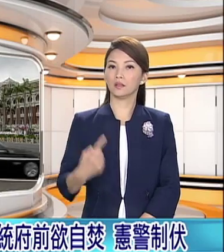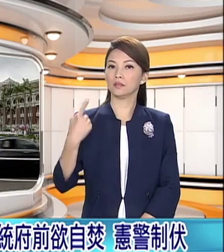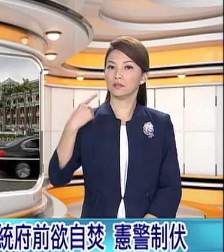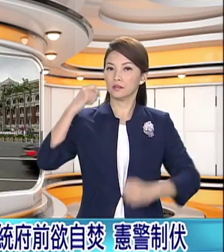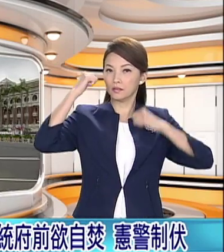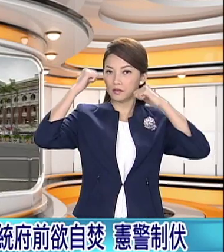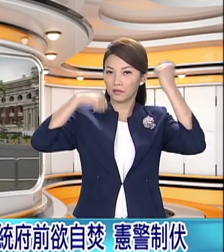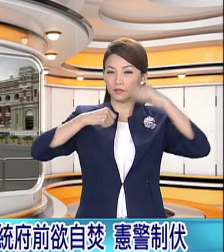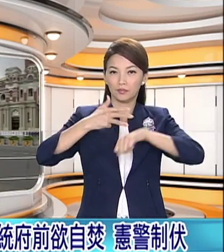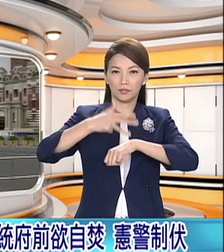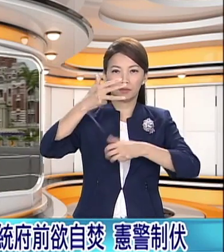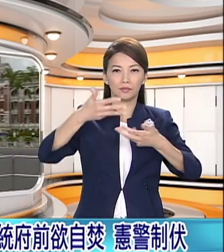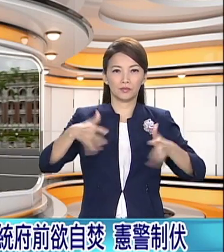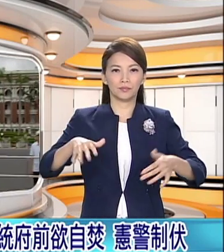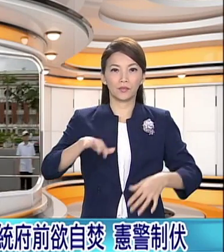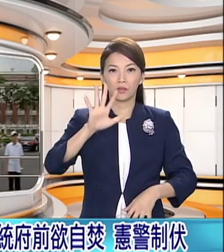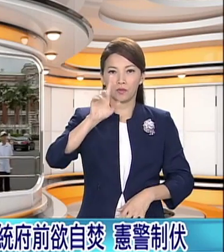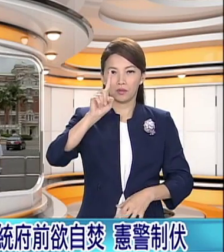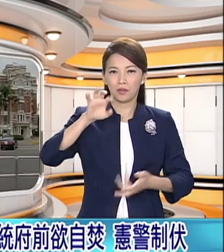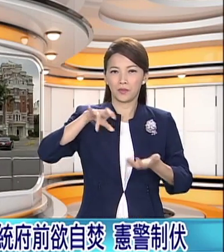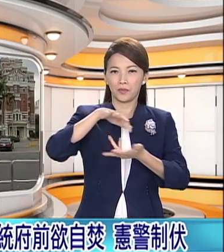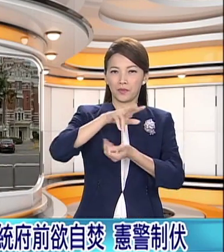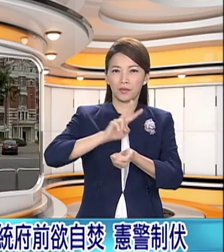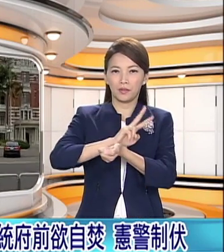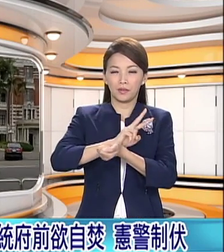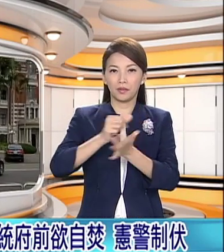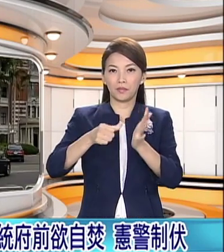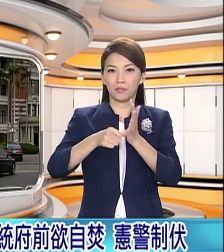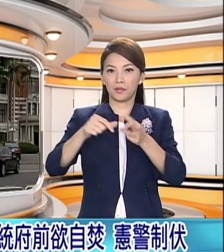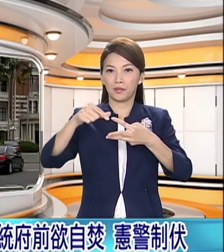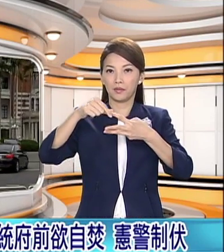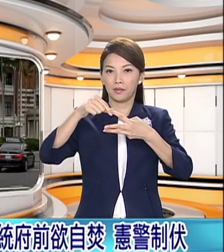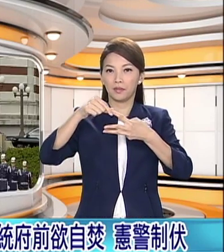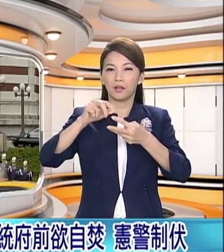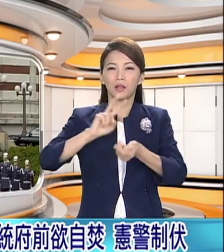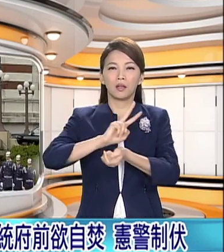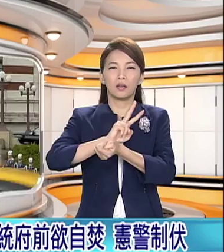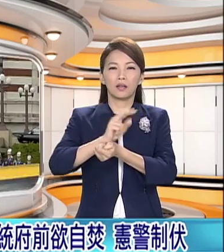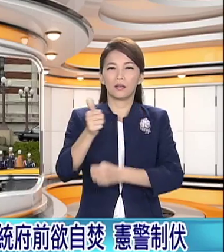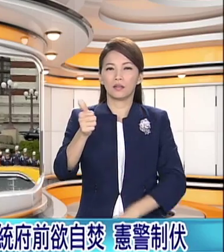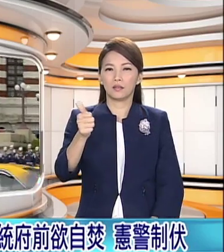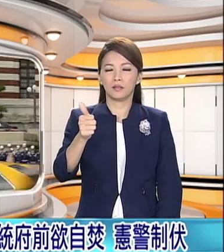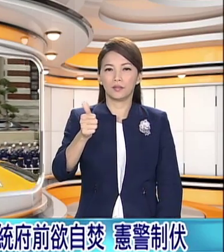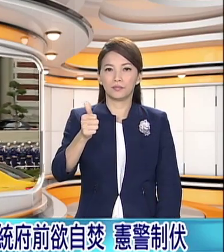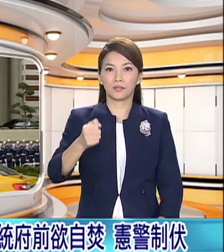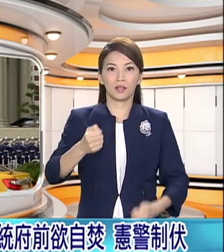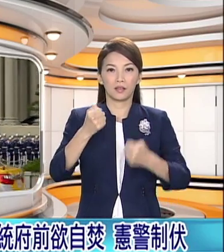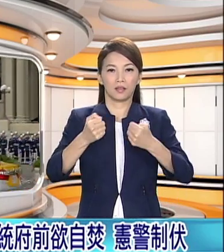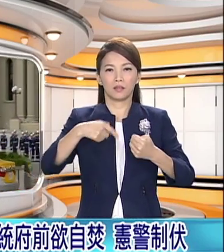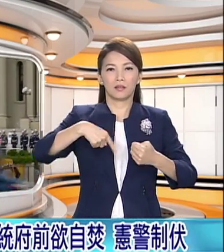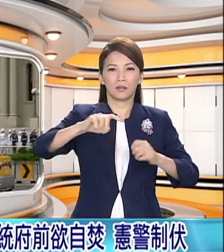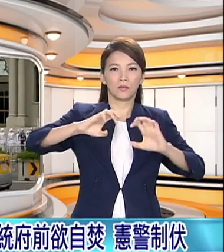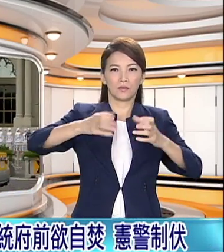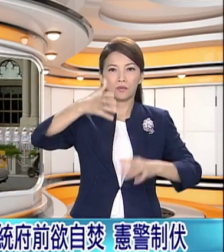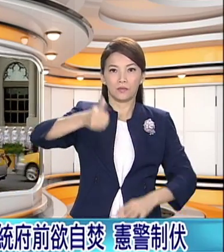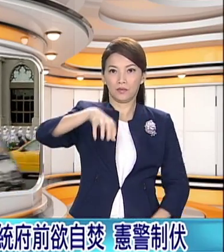昨天上午八點多原名來自雲林的林姓男子開車到了總統府前